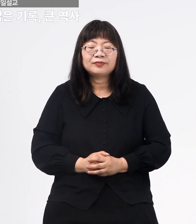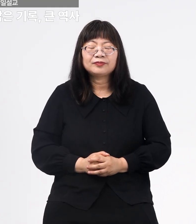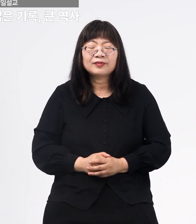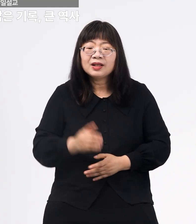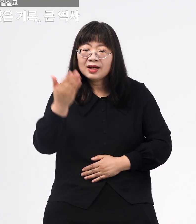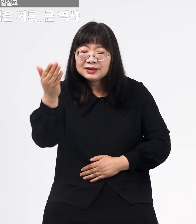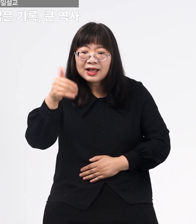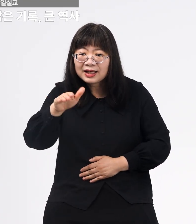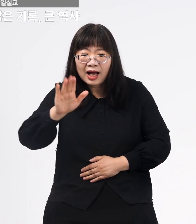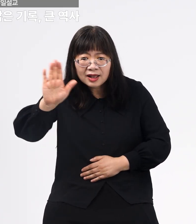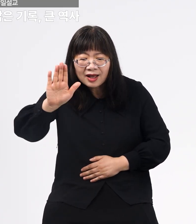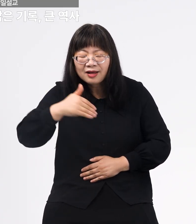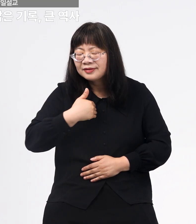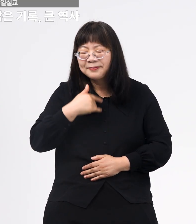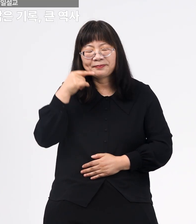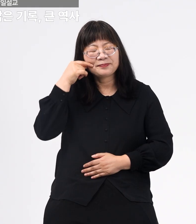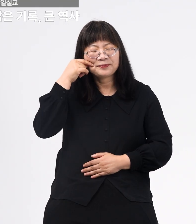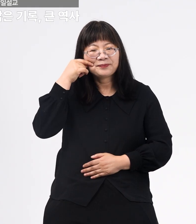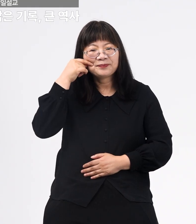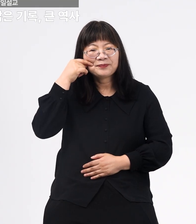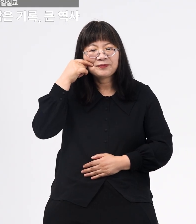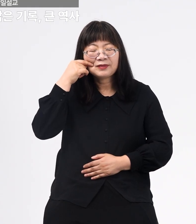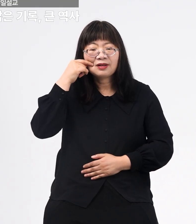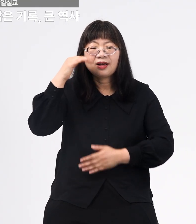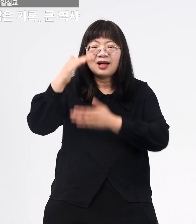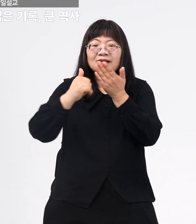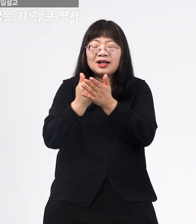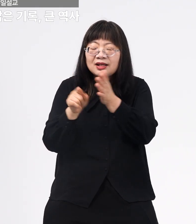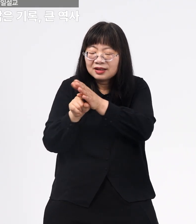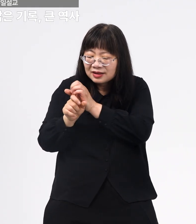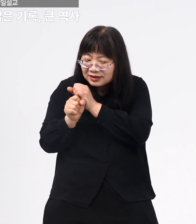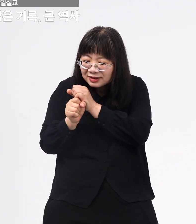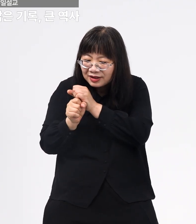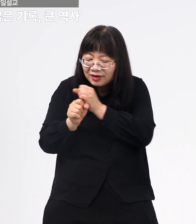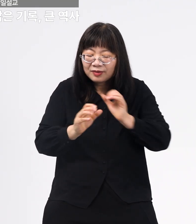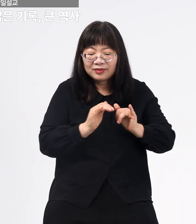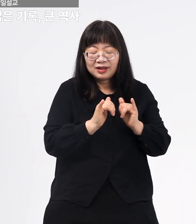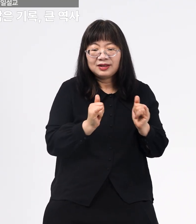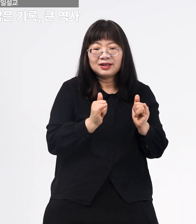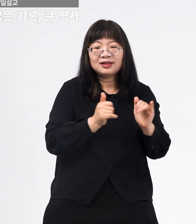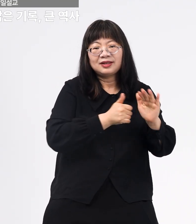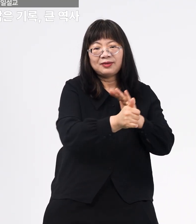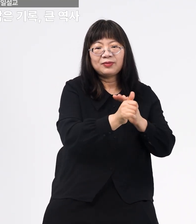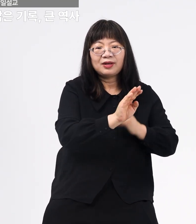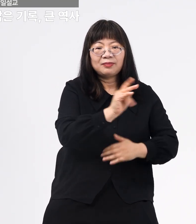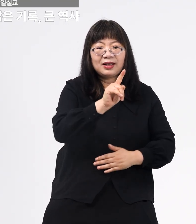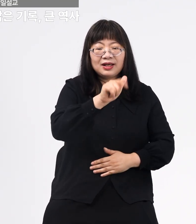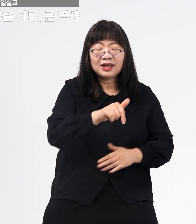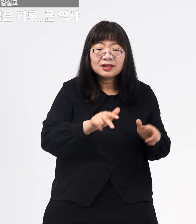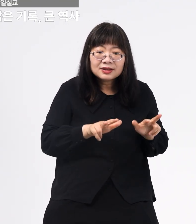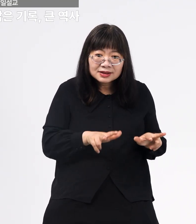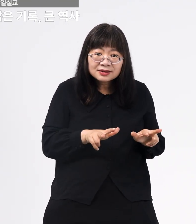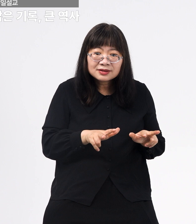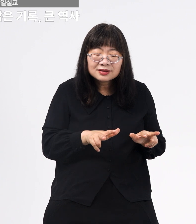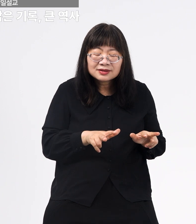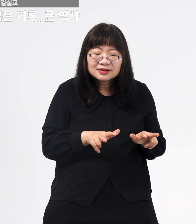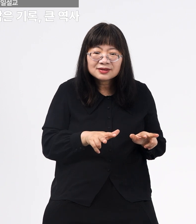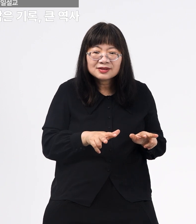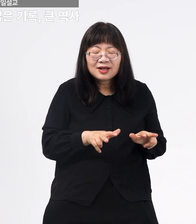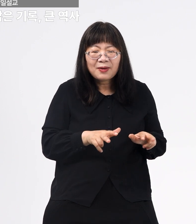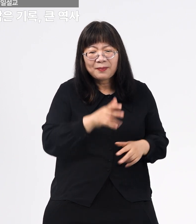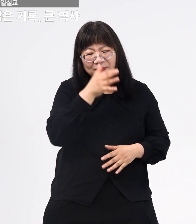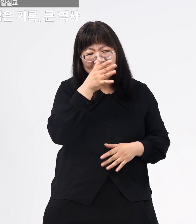당신이 안 가면 나도 안 가겠다. 하나님을 의지해야 될 이 백성의 대표격인 바락이 지금 이런